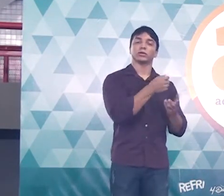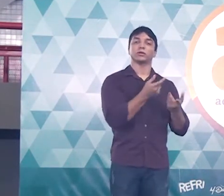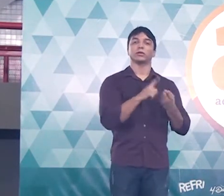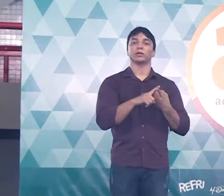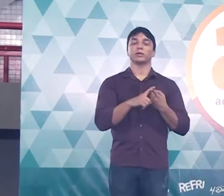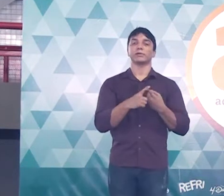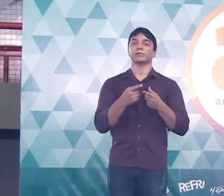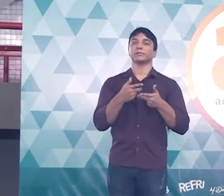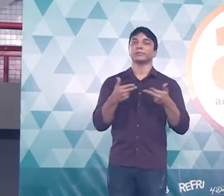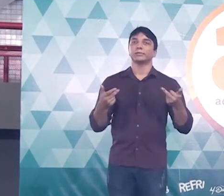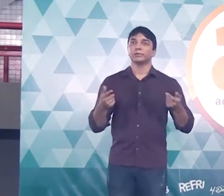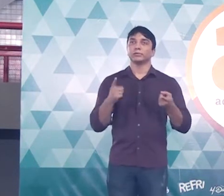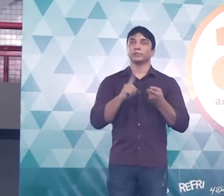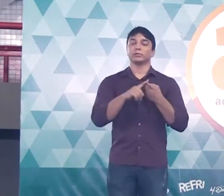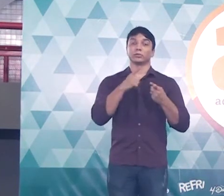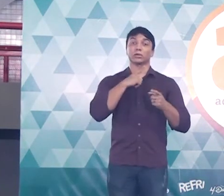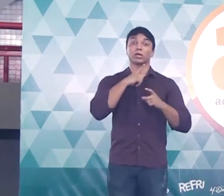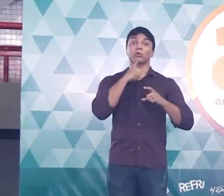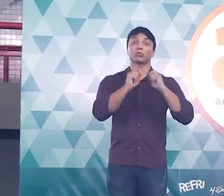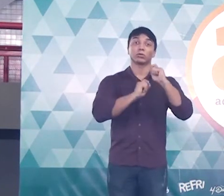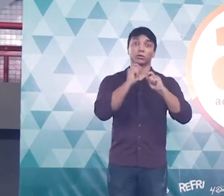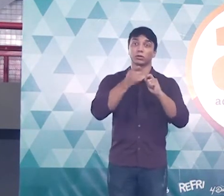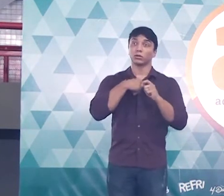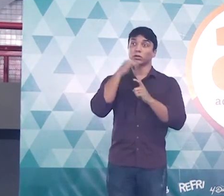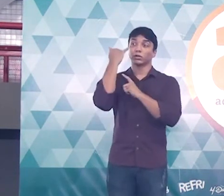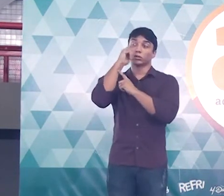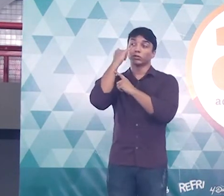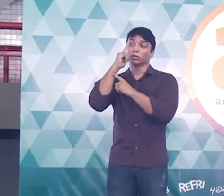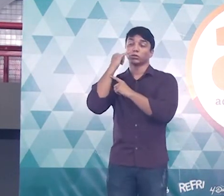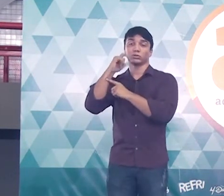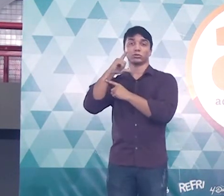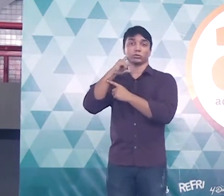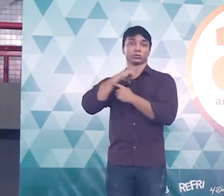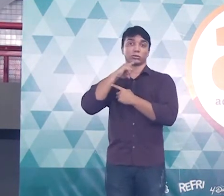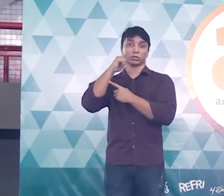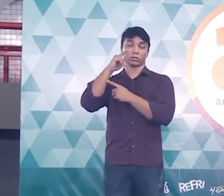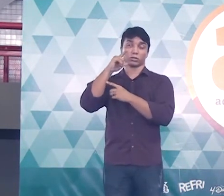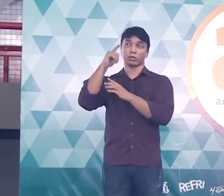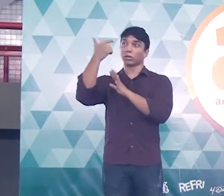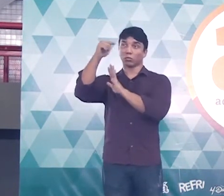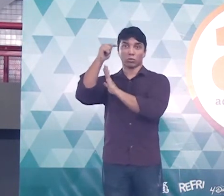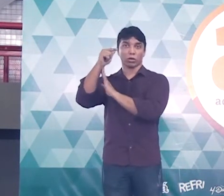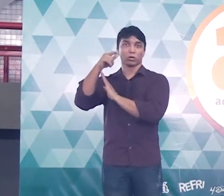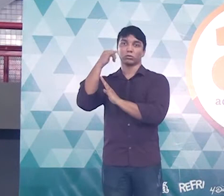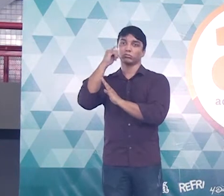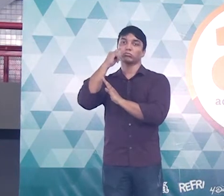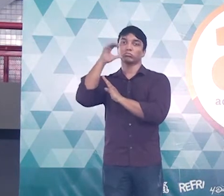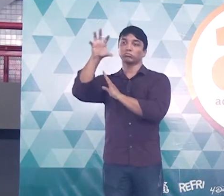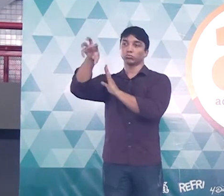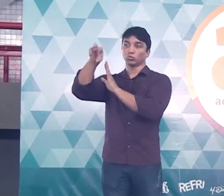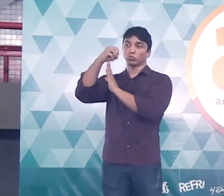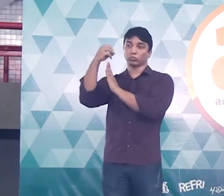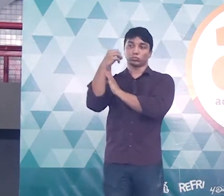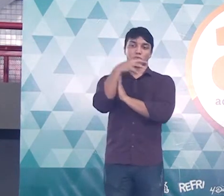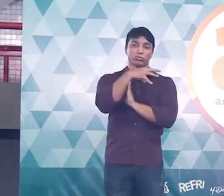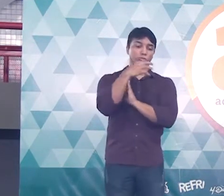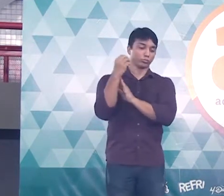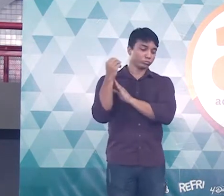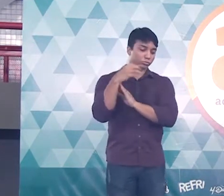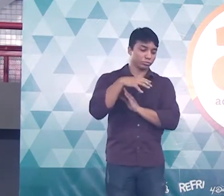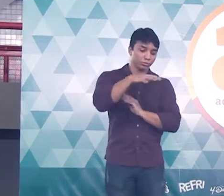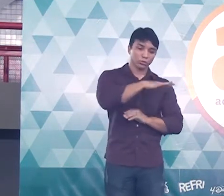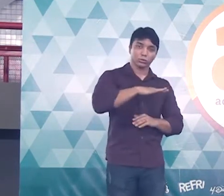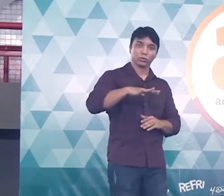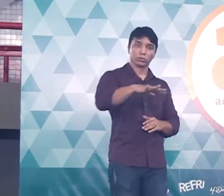um ar-condicionado, ele retira a energia de onde já não tem e joga para o ambiente.